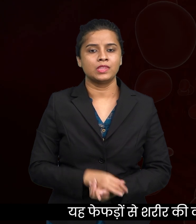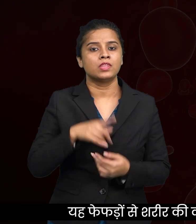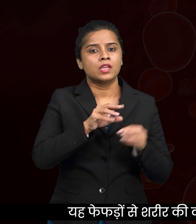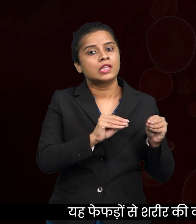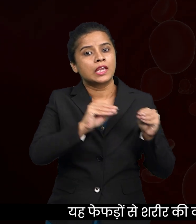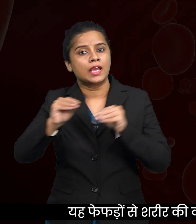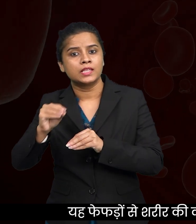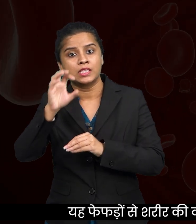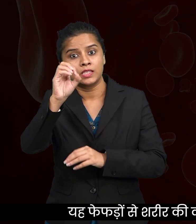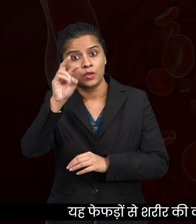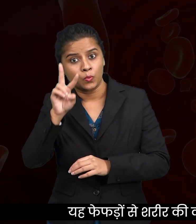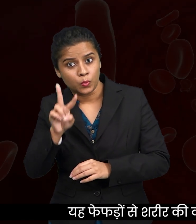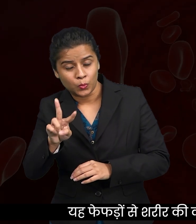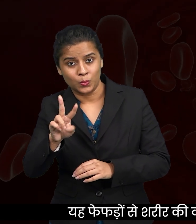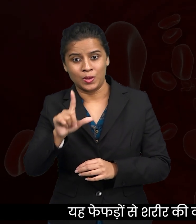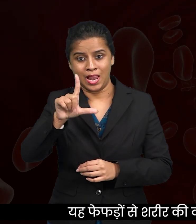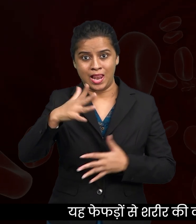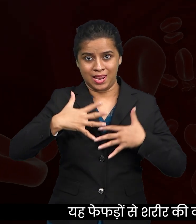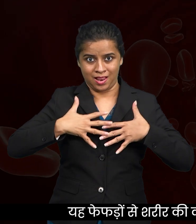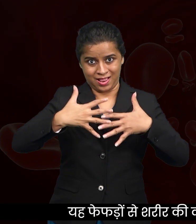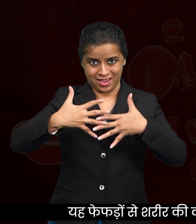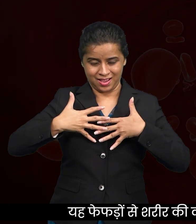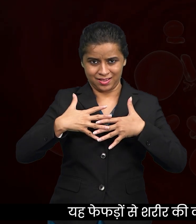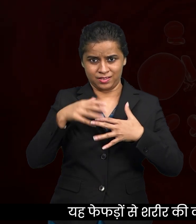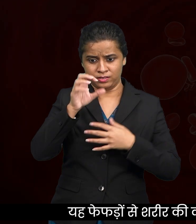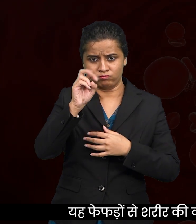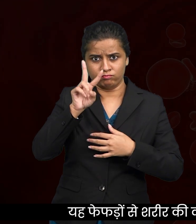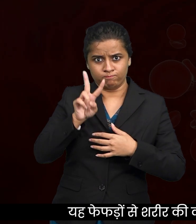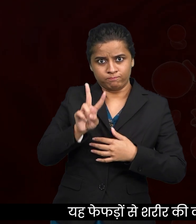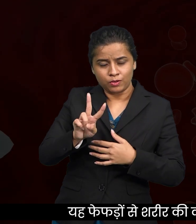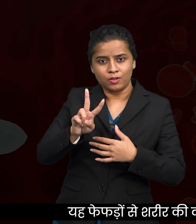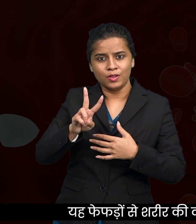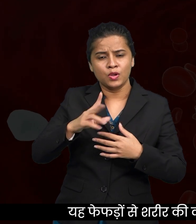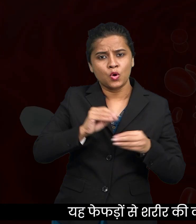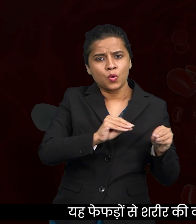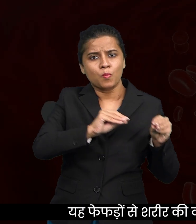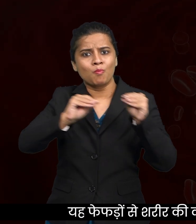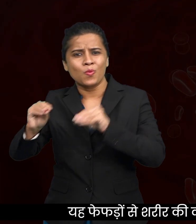यह फेफड़ों से शरीर की कोशिकाओं तक ऑक्सीजन ले जाता है।